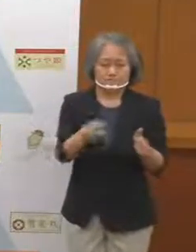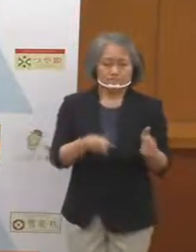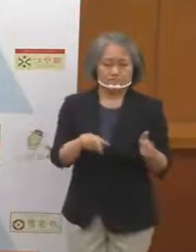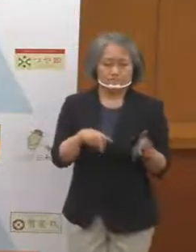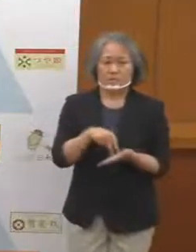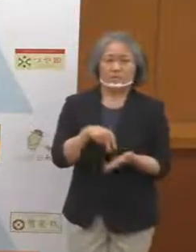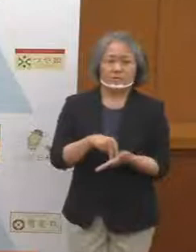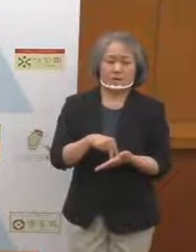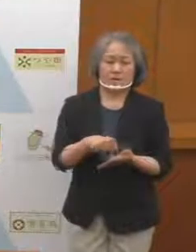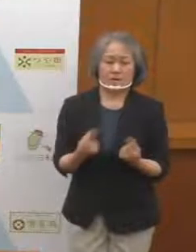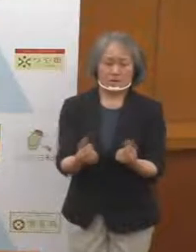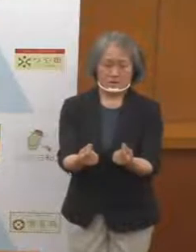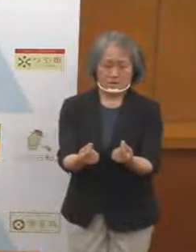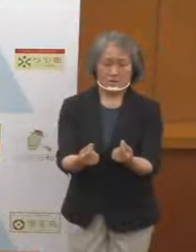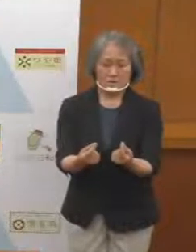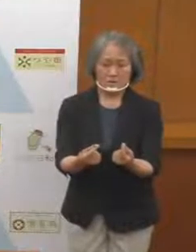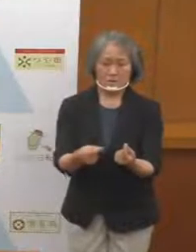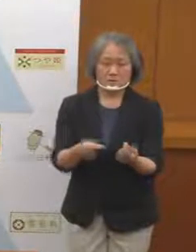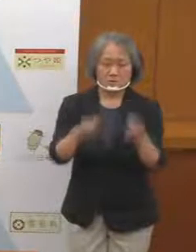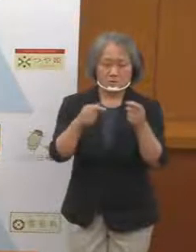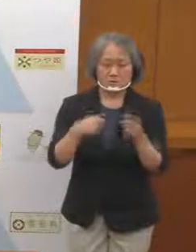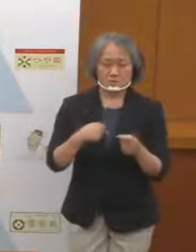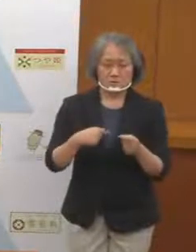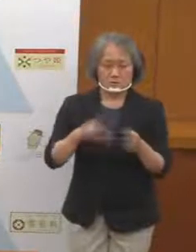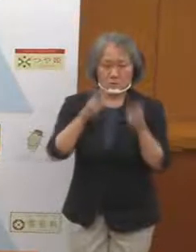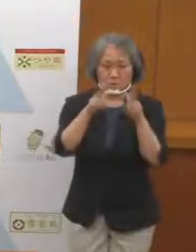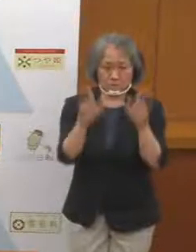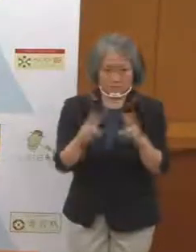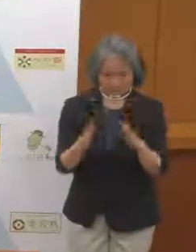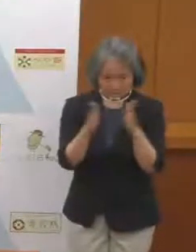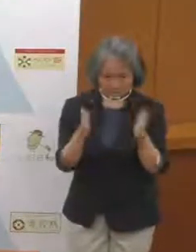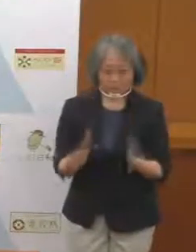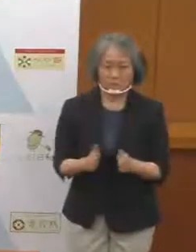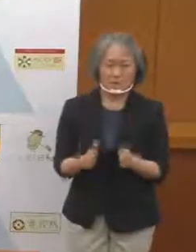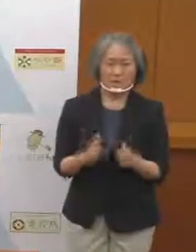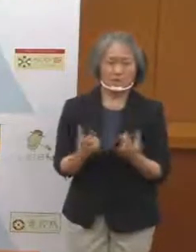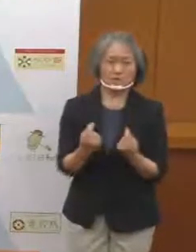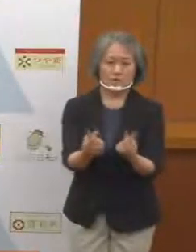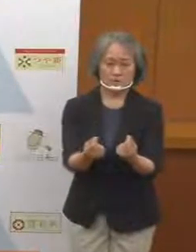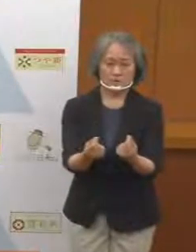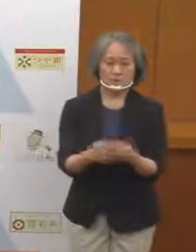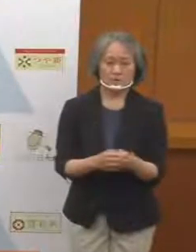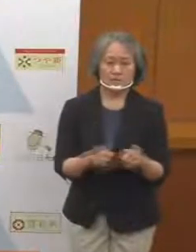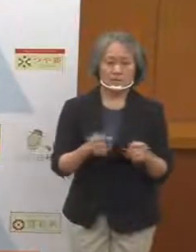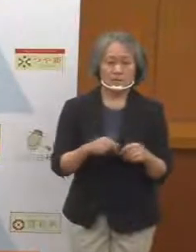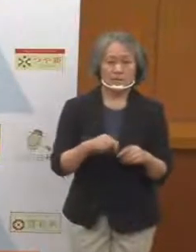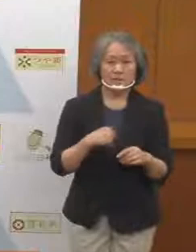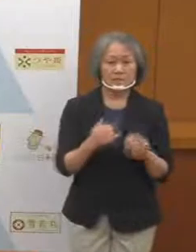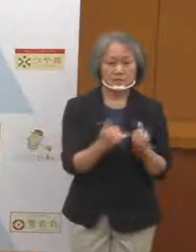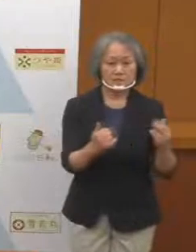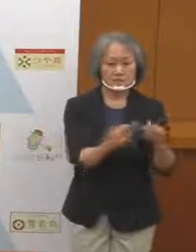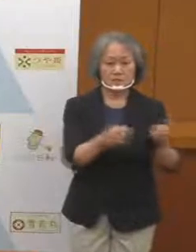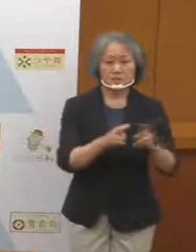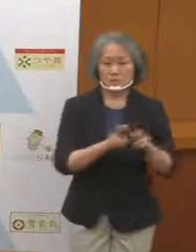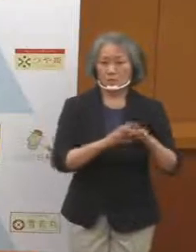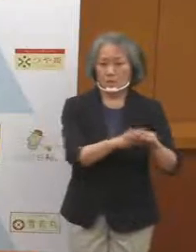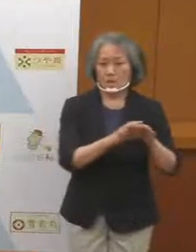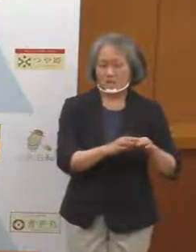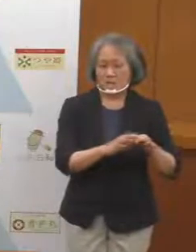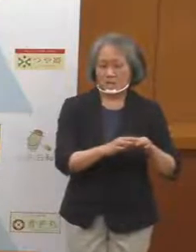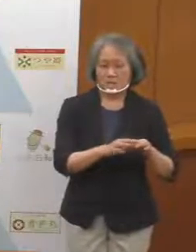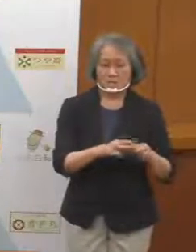もその姿勢は揺らぐことはありません自民党との関係あ連携ということでありますけれども